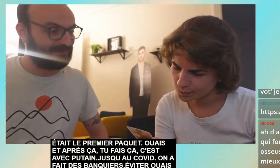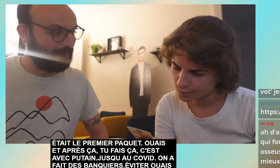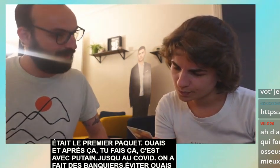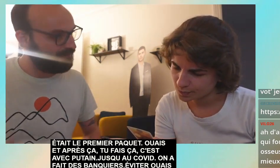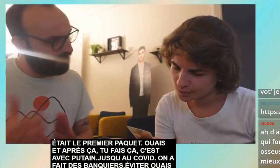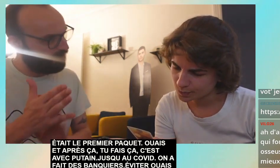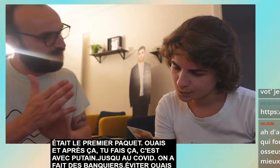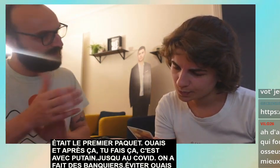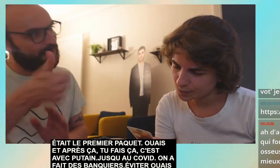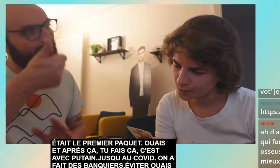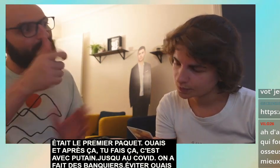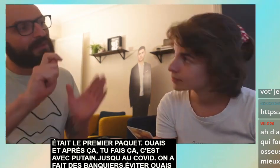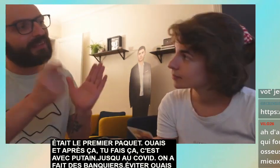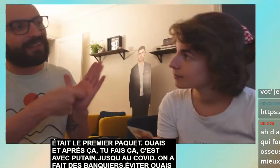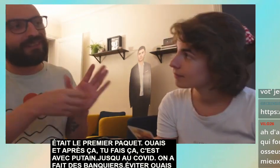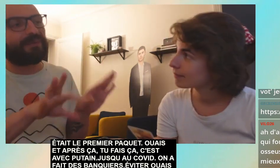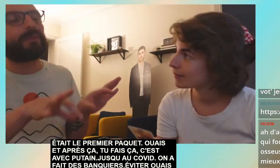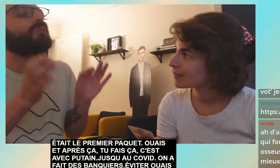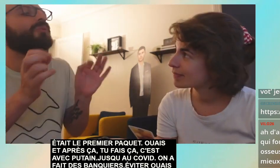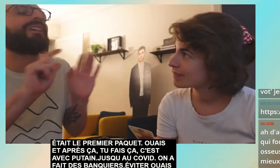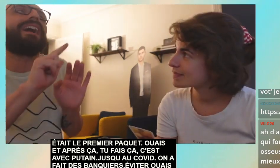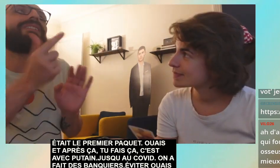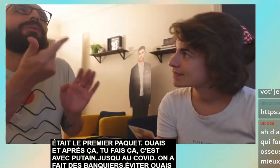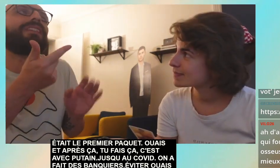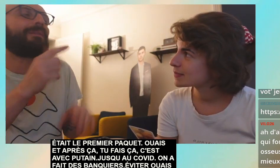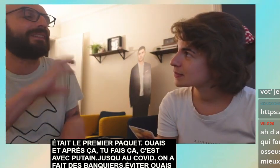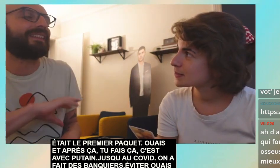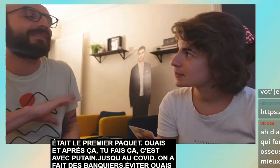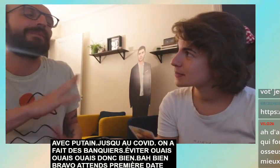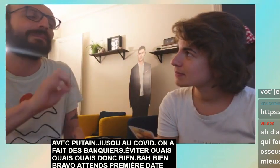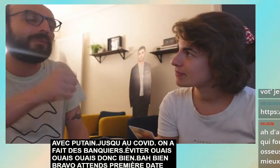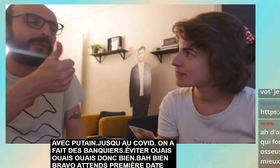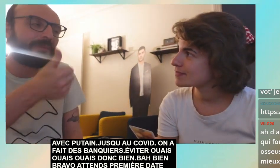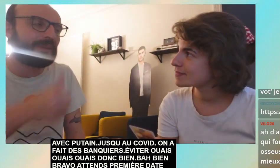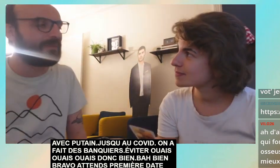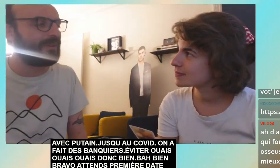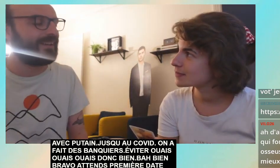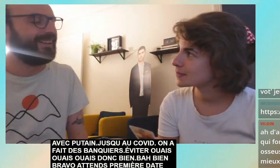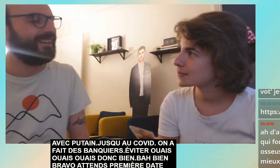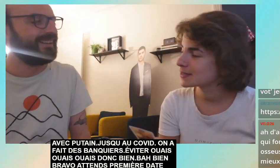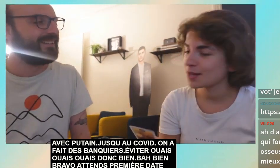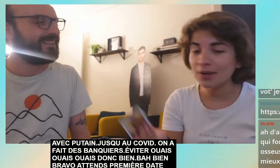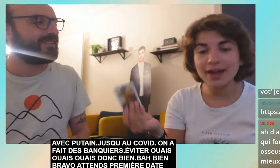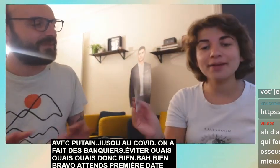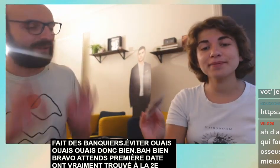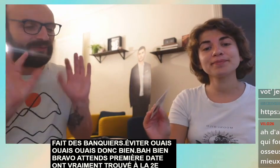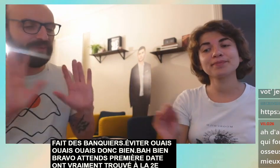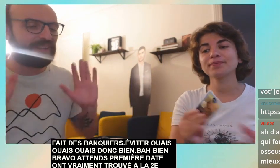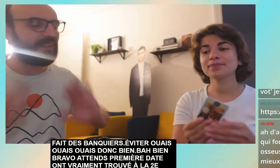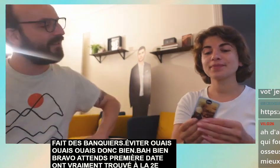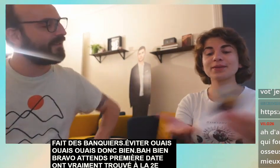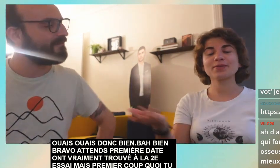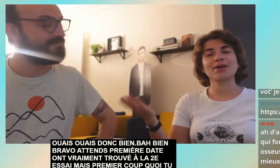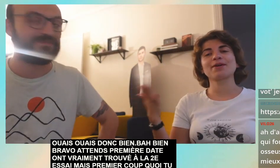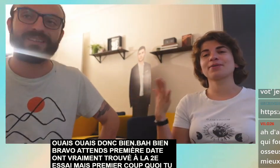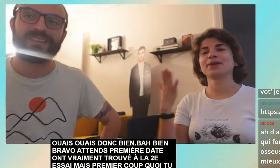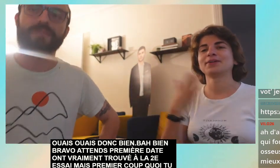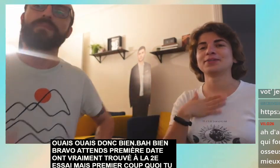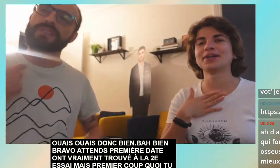bien, bravo. Attends, première date, on va vraiment trouver. Ah, et deuxième essai, mais premier coup quoi. Ouais. Tu l'as trouvé. Ouais. On peut